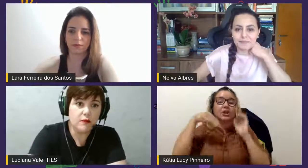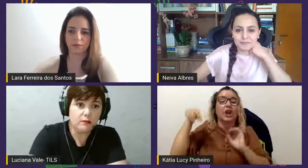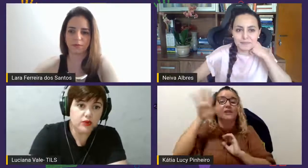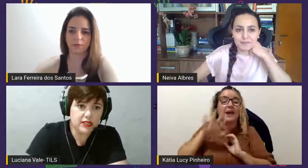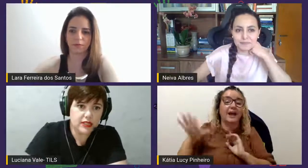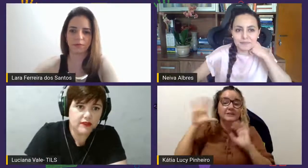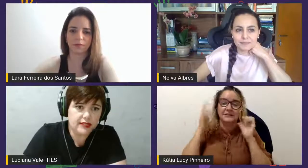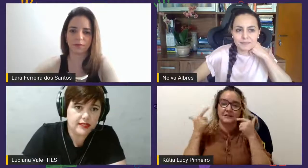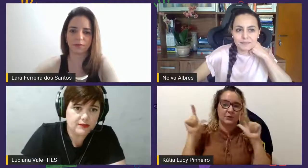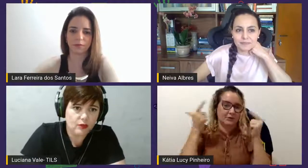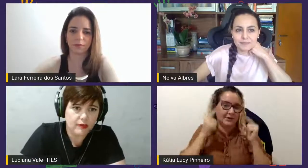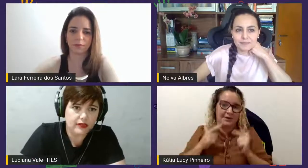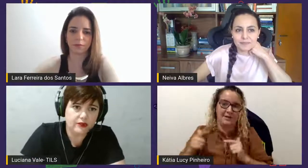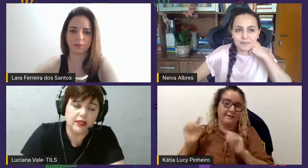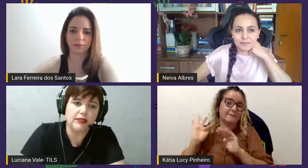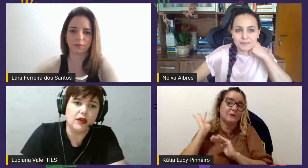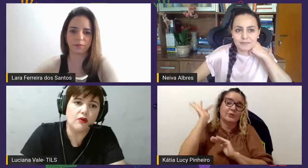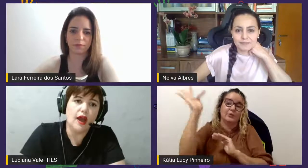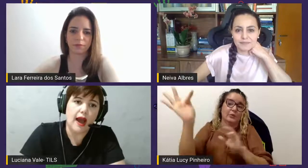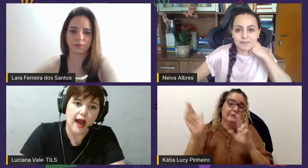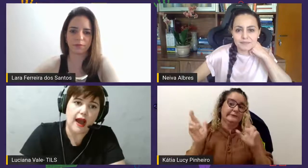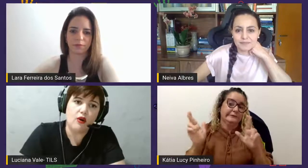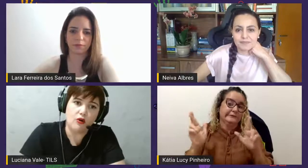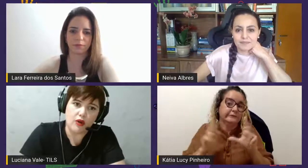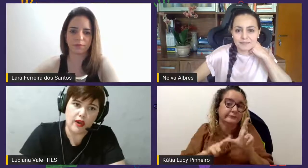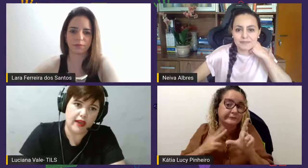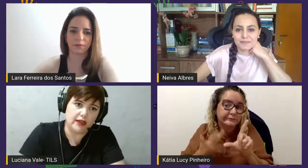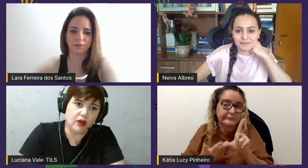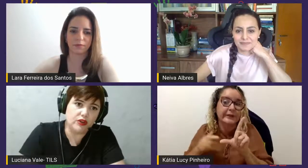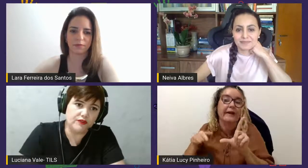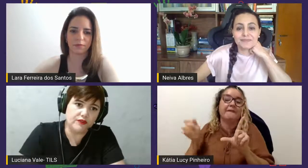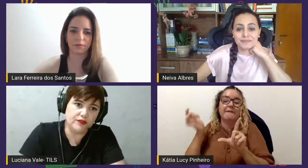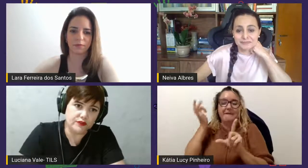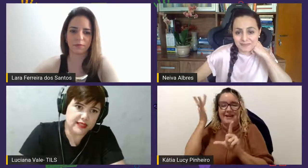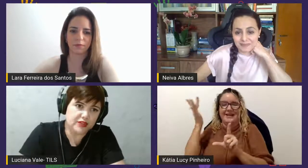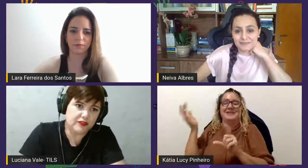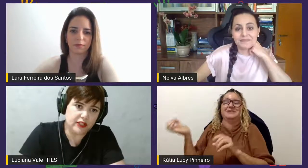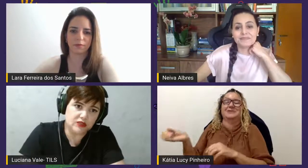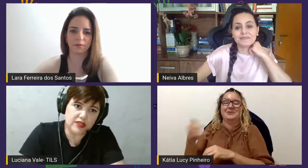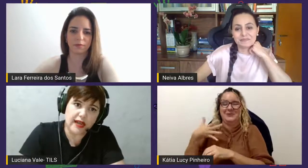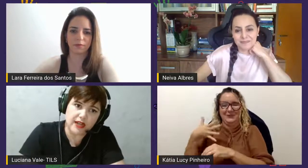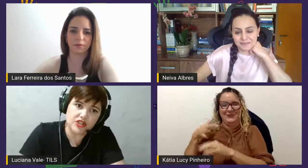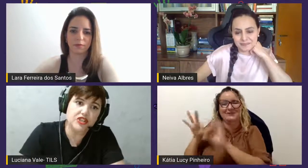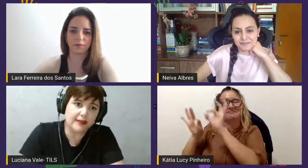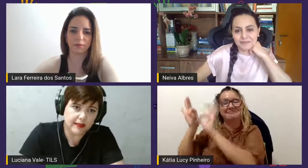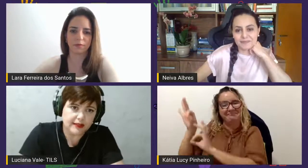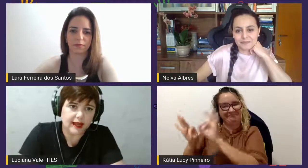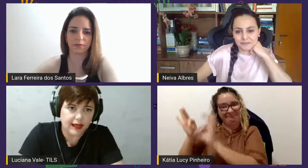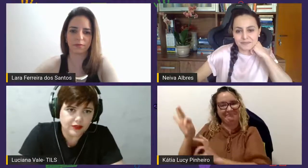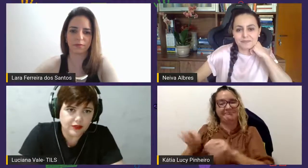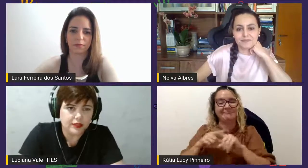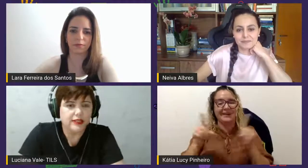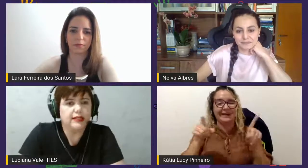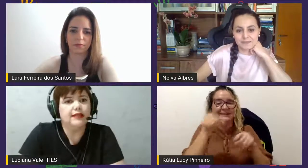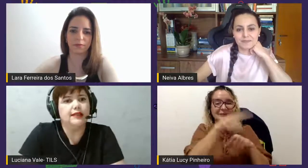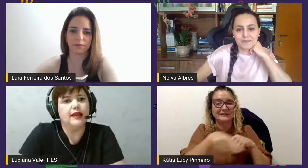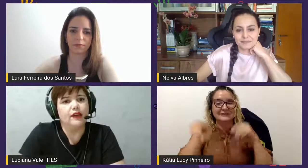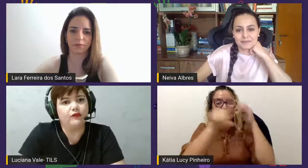alterações possíveis nesse momento. Então, na Universidade Federal do Ceará, a gente tem